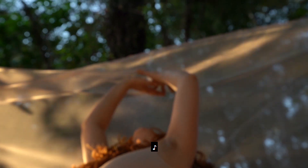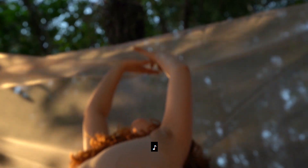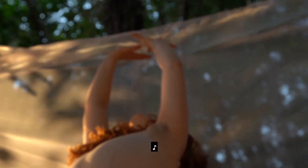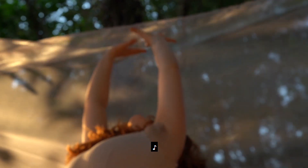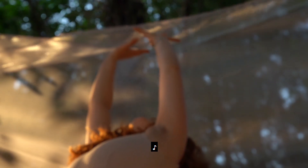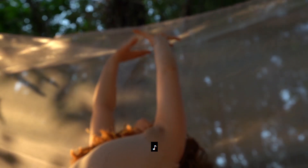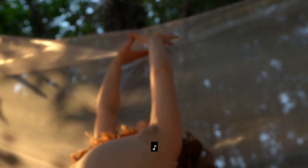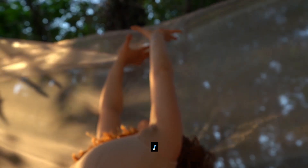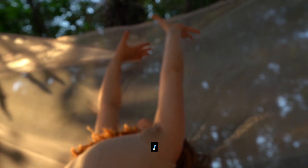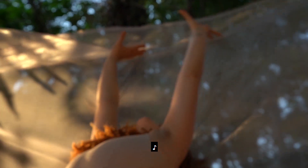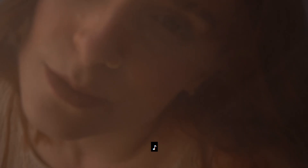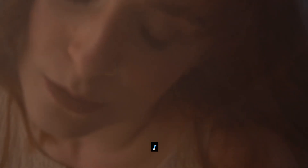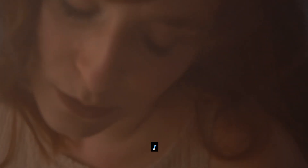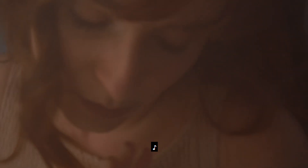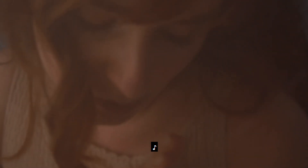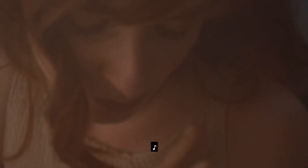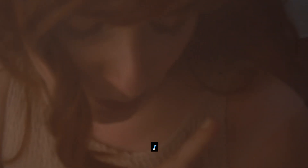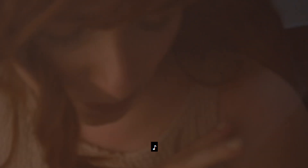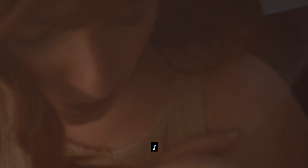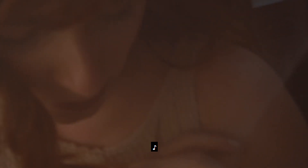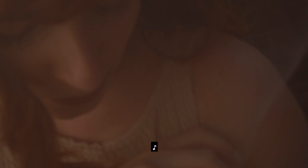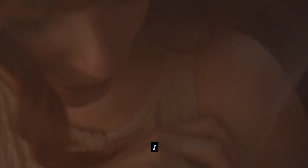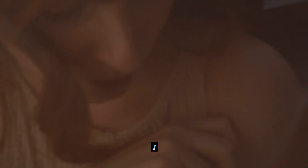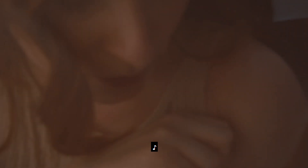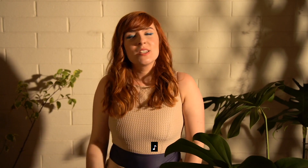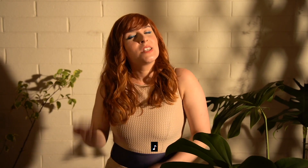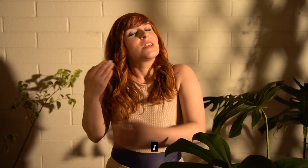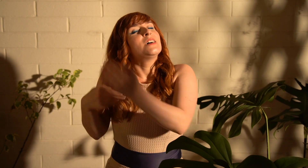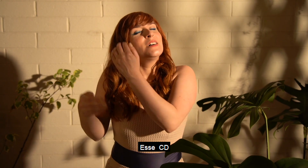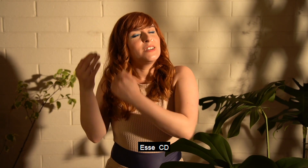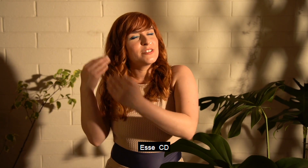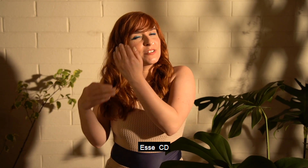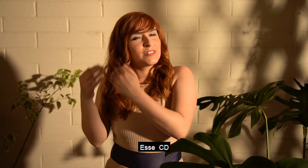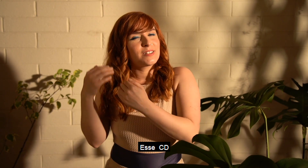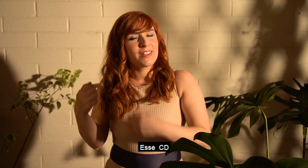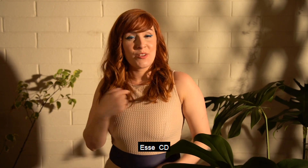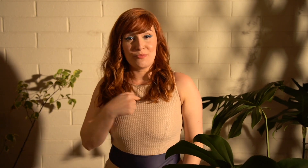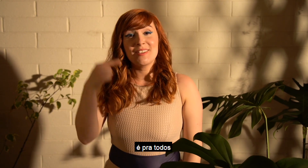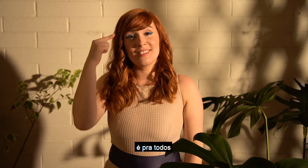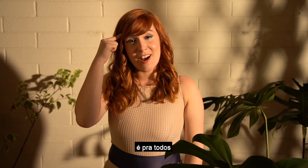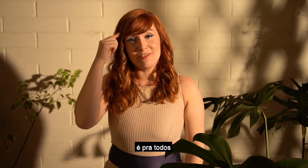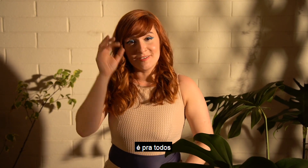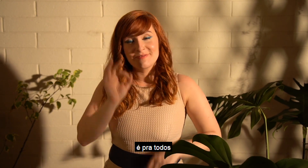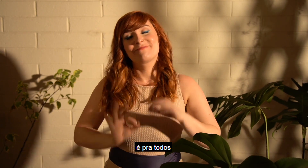a fluidez da organza que flutua e tremula ao vento ou a um simples toque. Esse CD é pra todos.